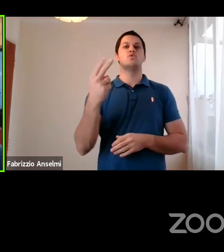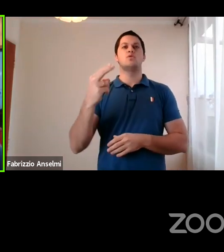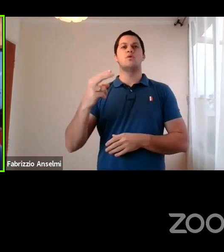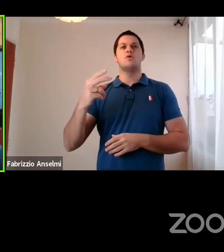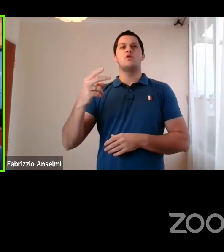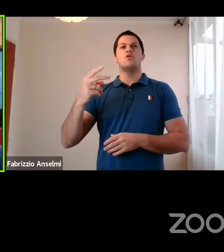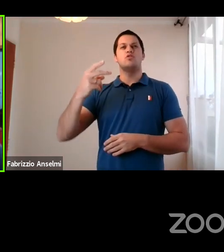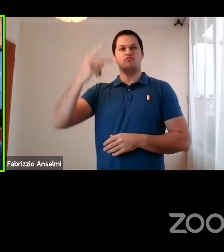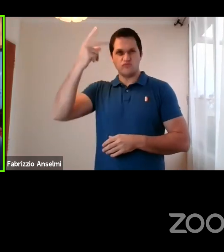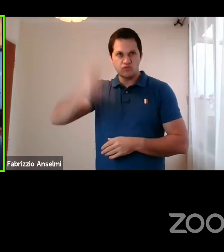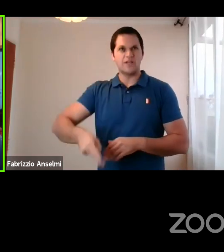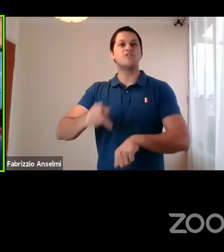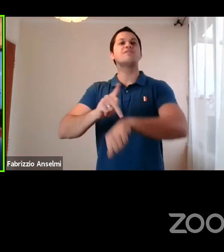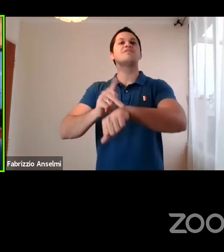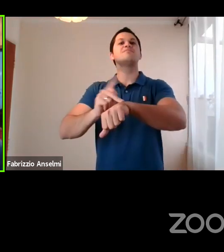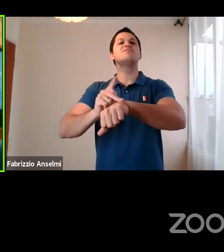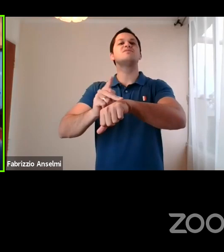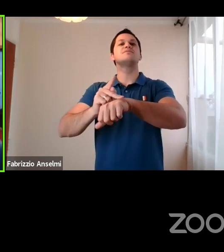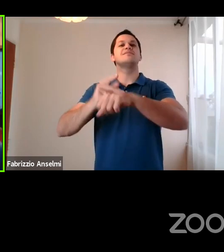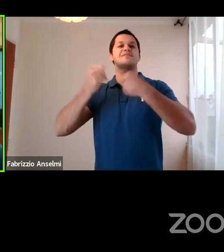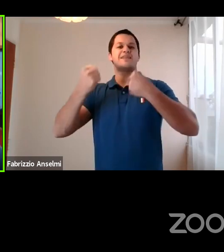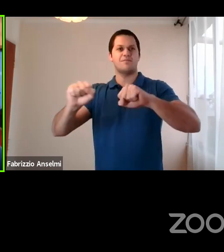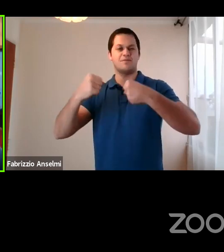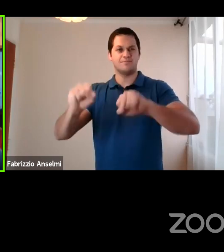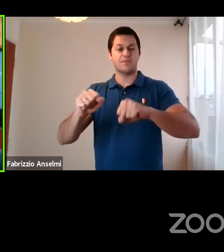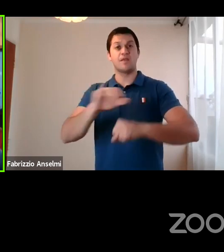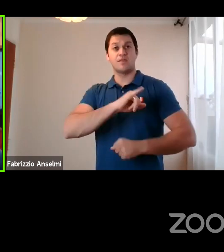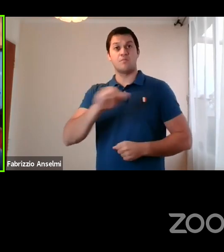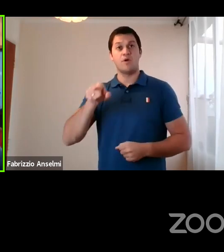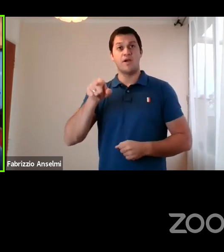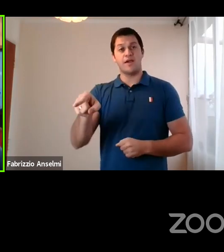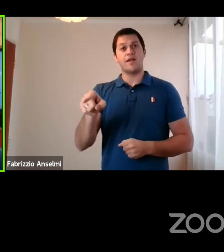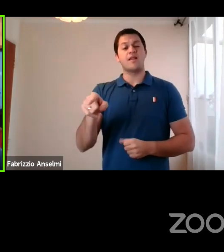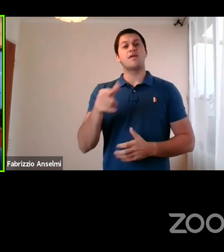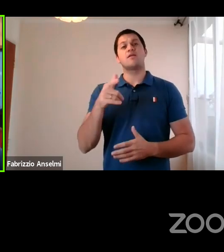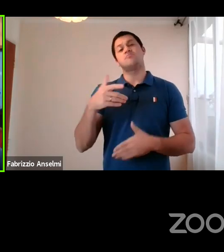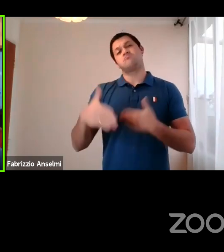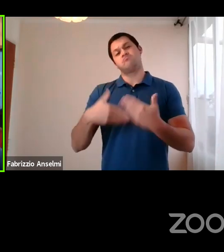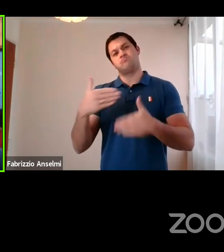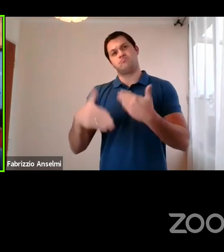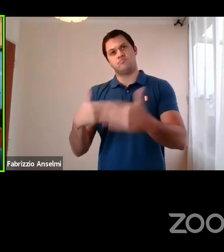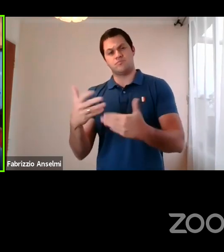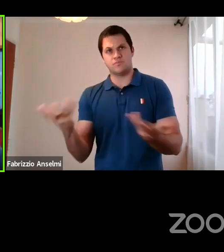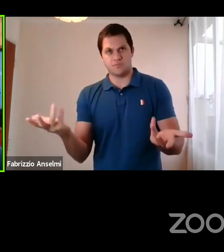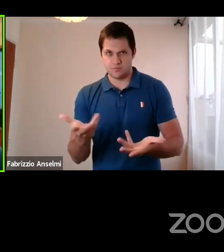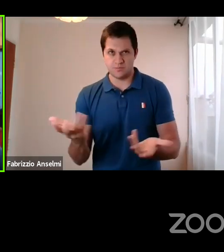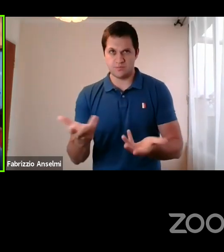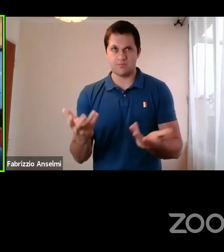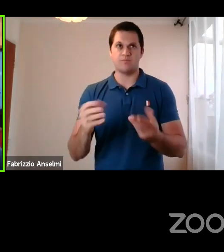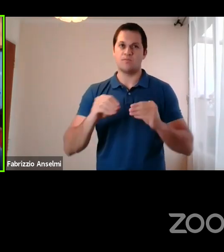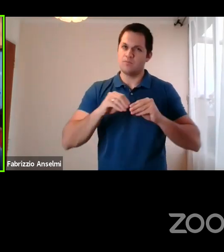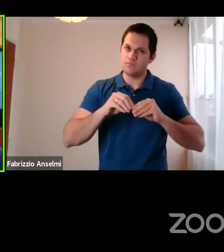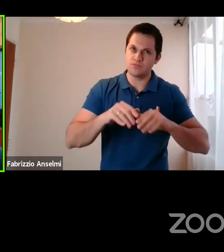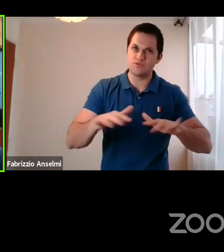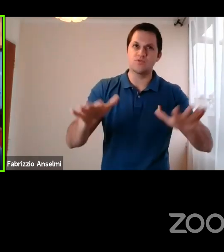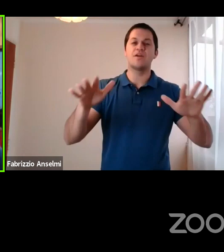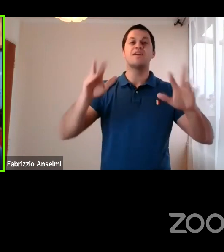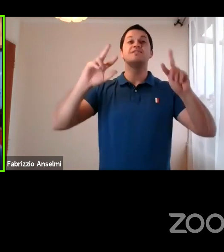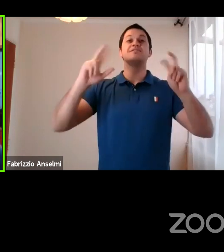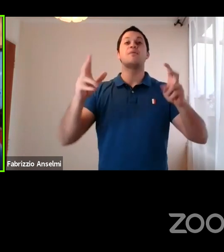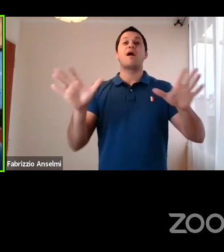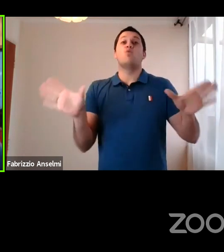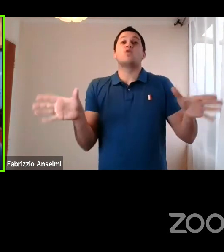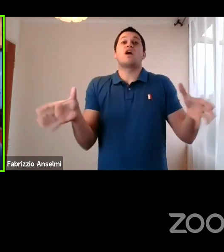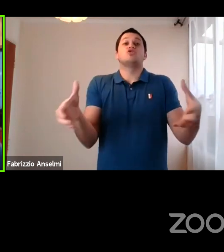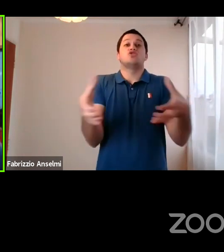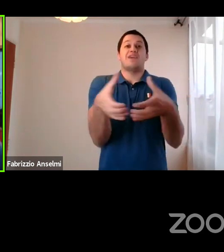en 1900, este señor Stapfer fomentó la generación de una sociedad llamada